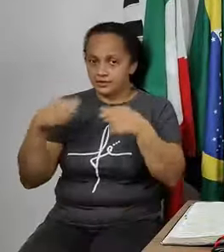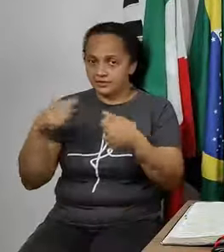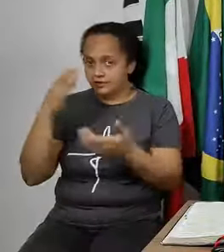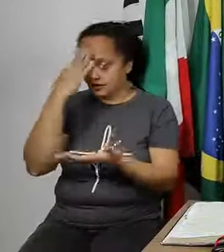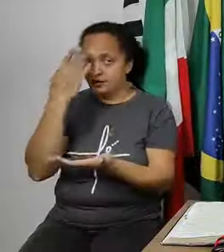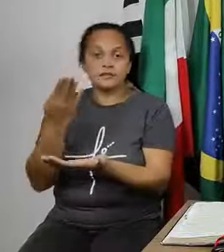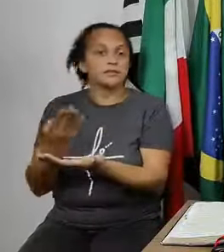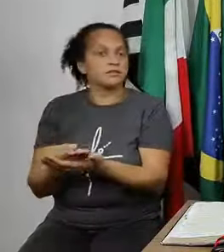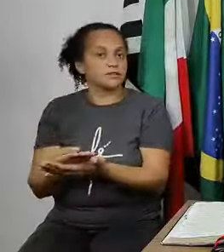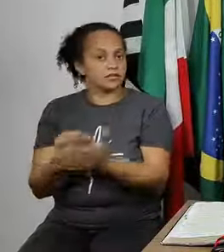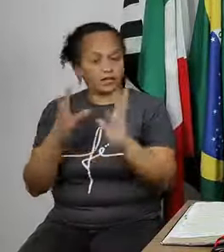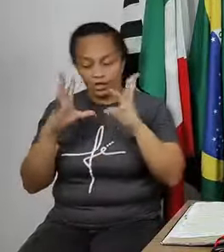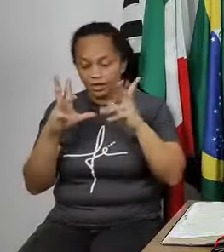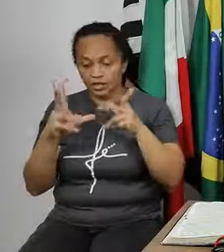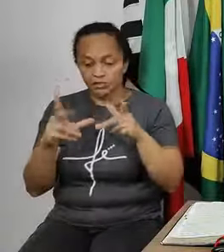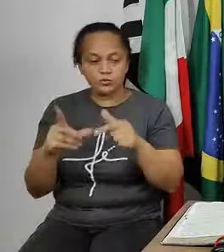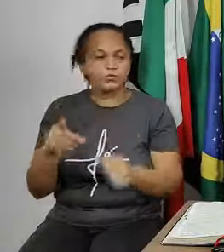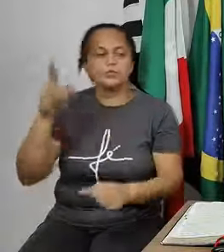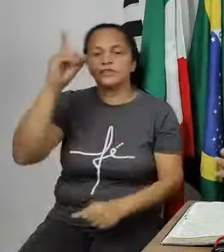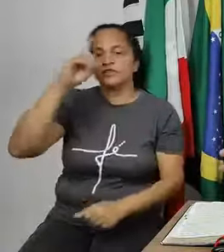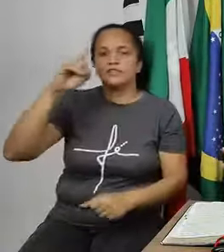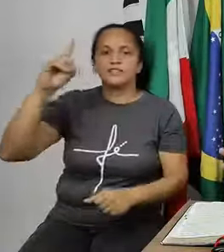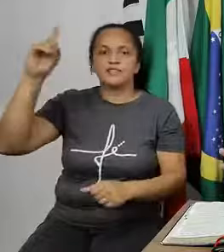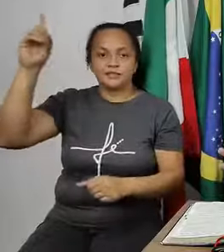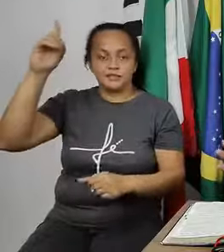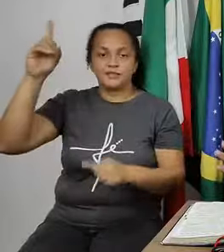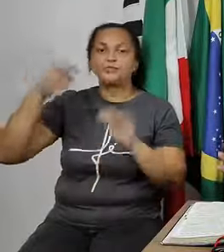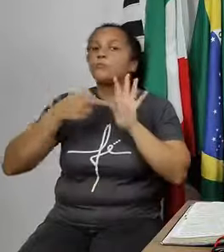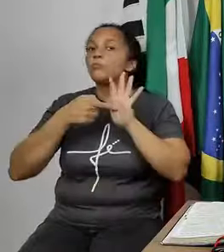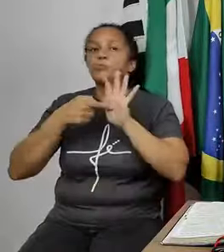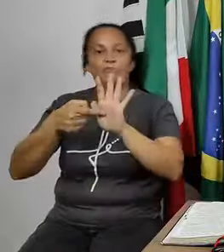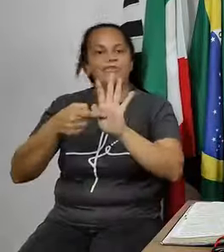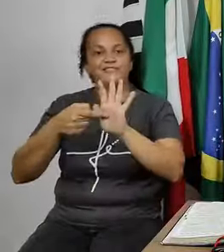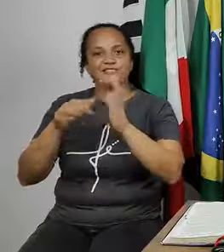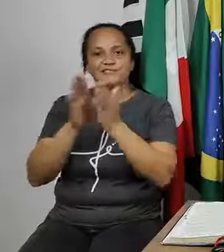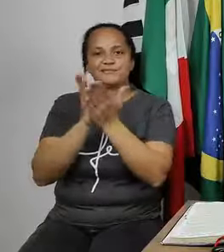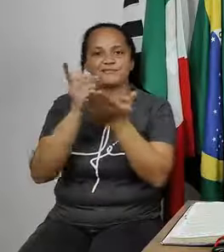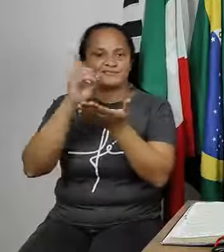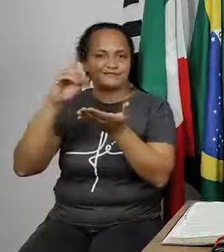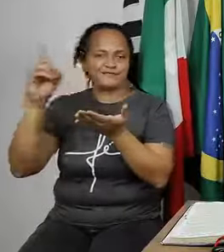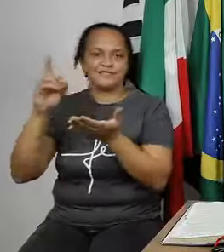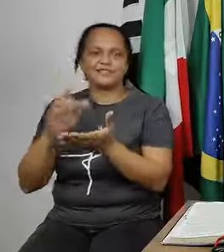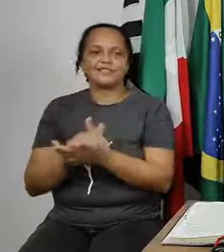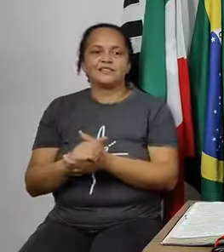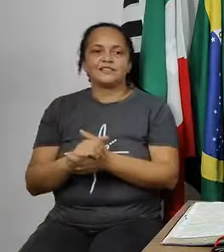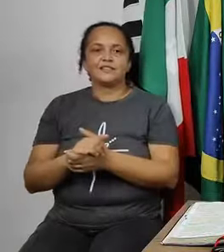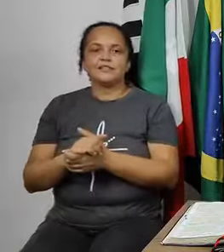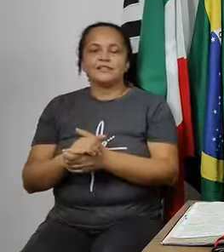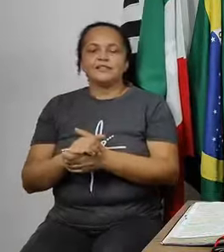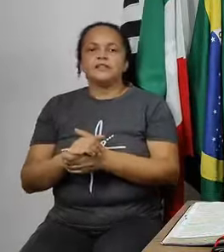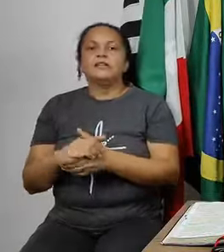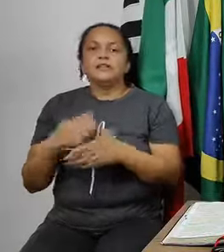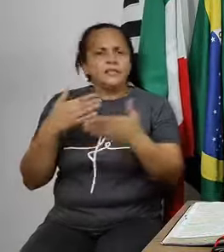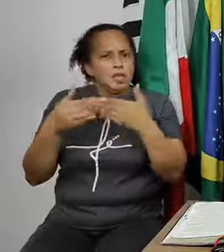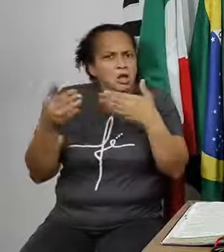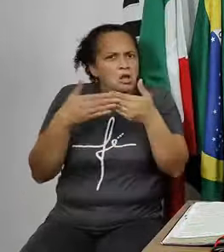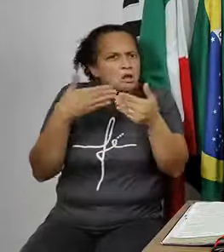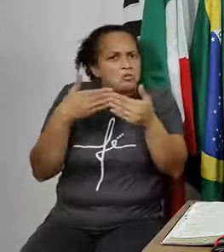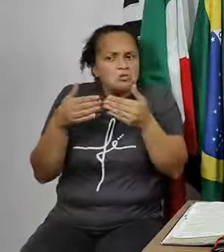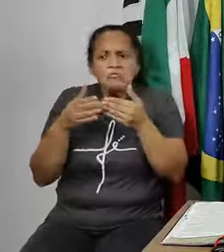em tudo que Deus declara em sua palavra, independentemente do que você está